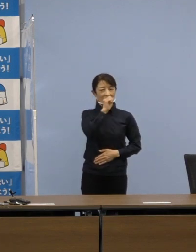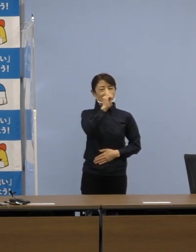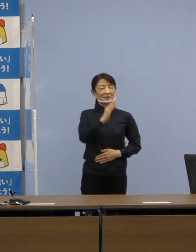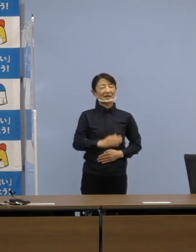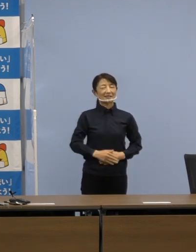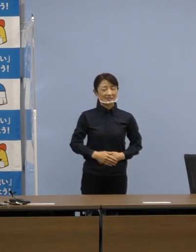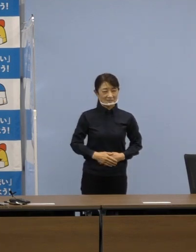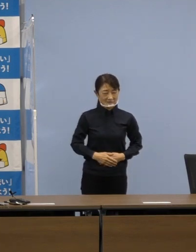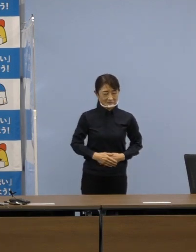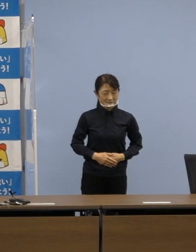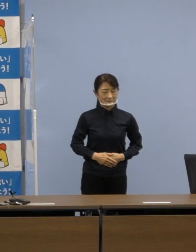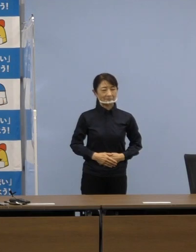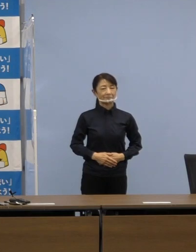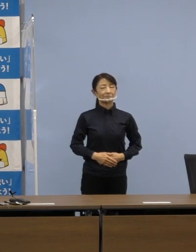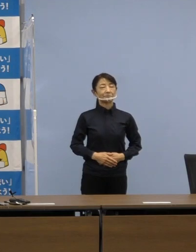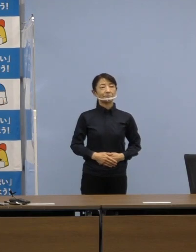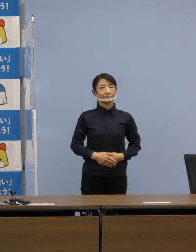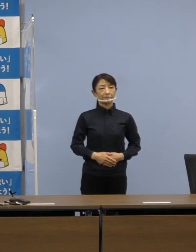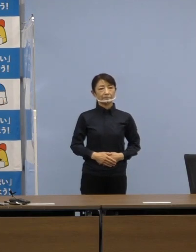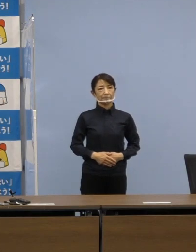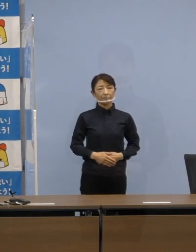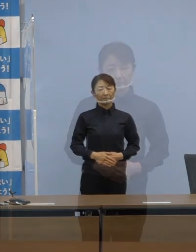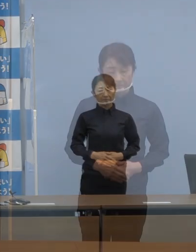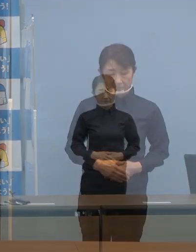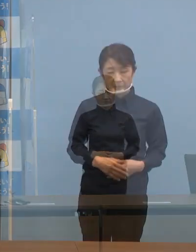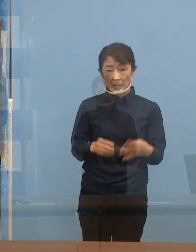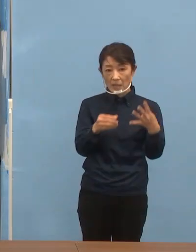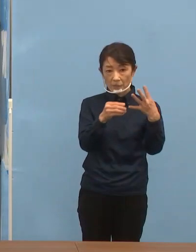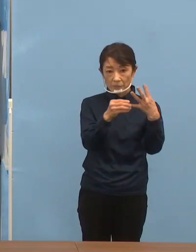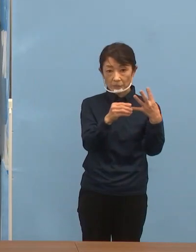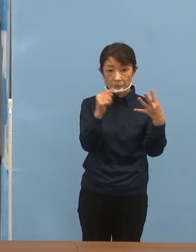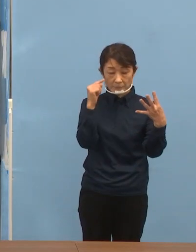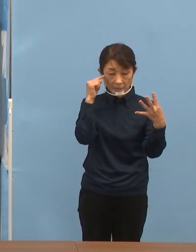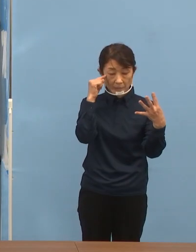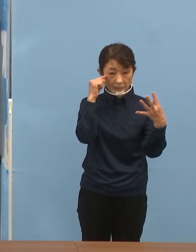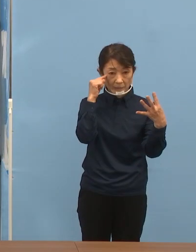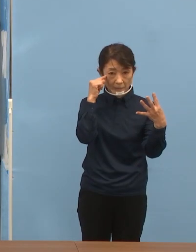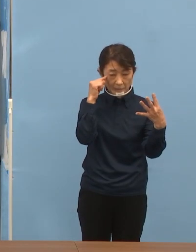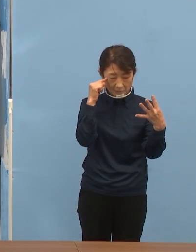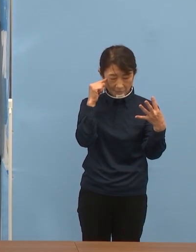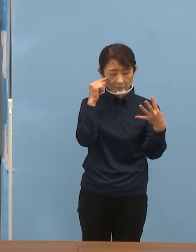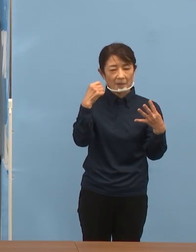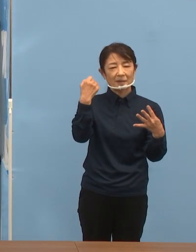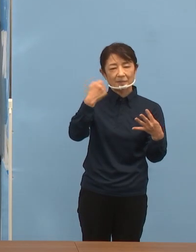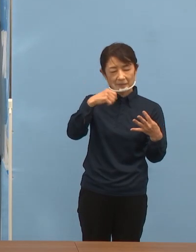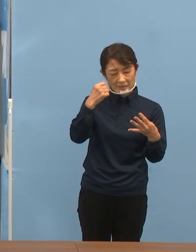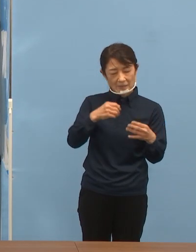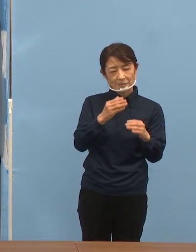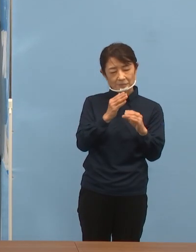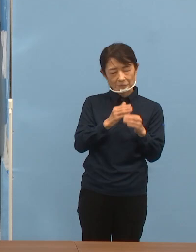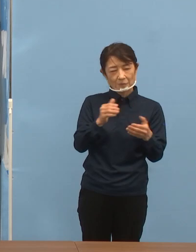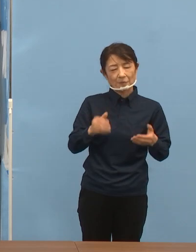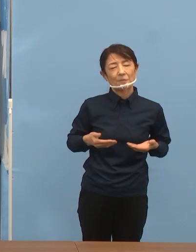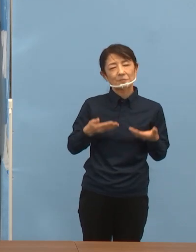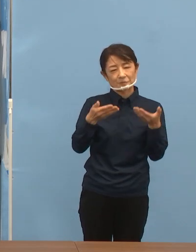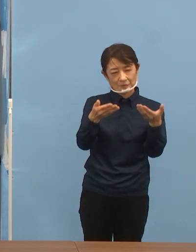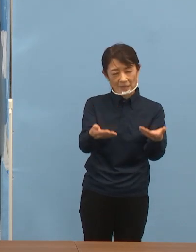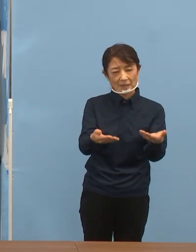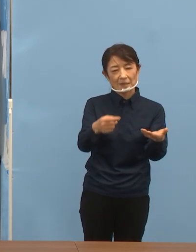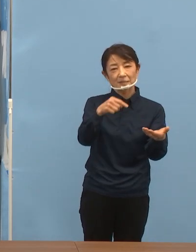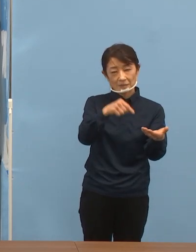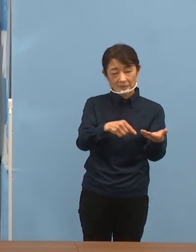します。そして、最後4つ目になりますけれども、 お中元における県産品の愛用